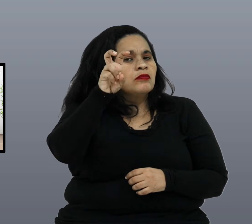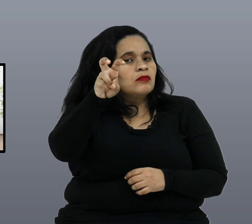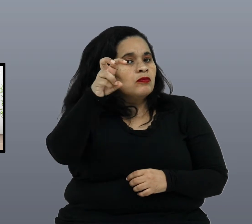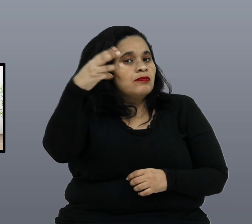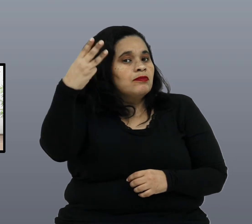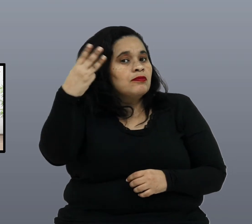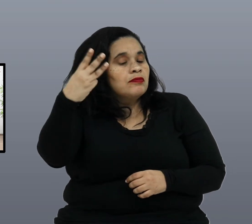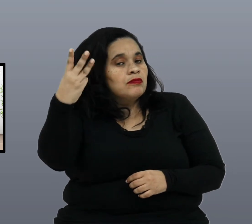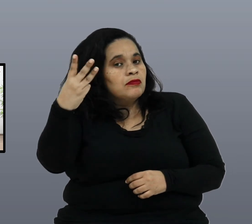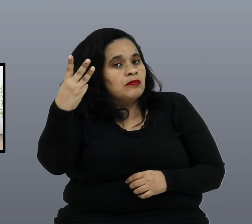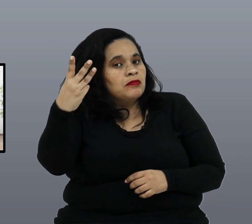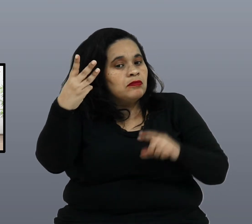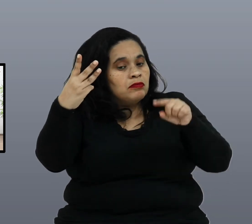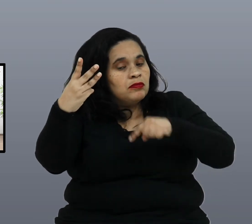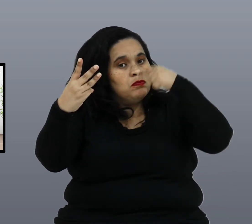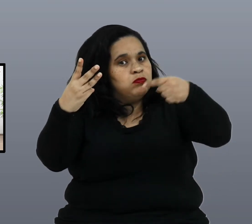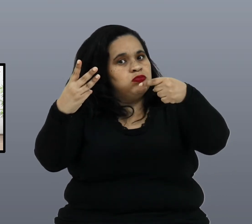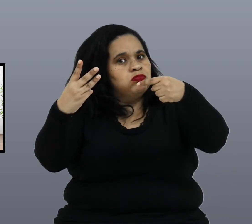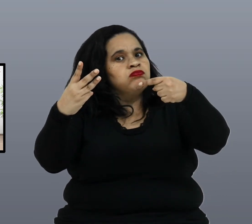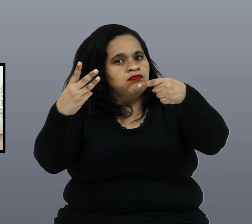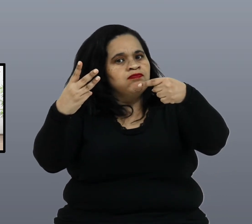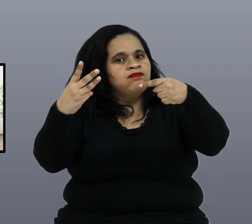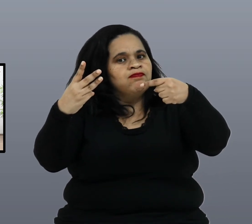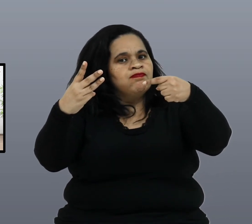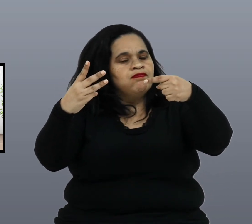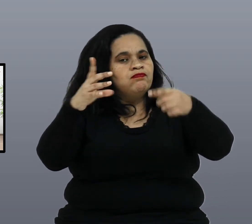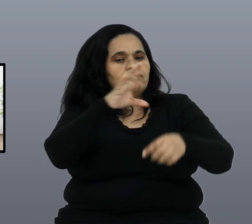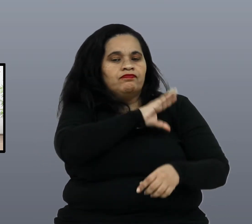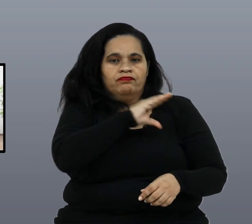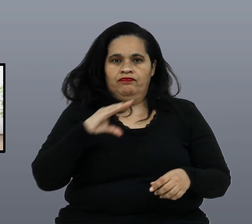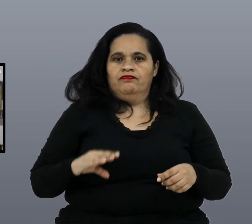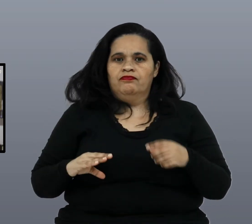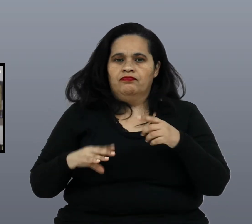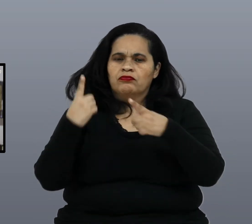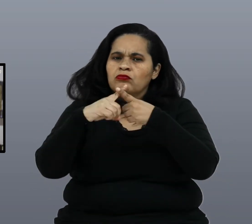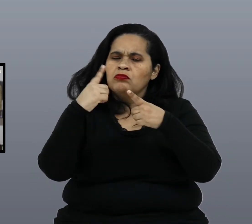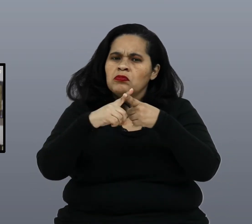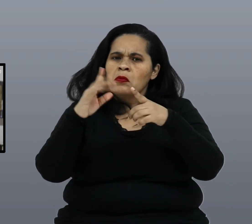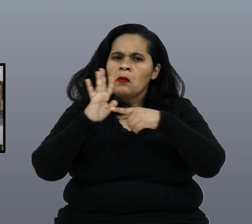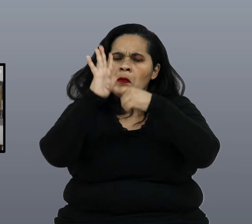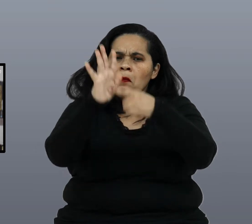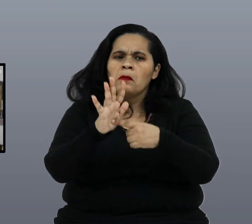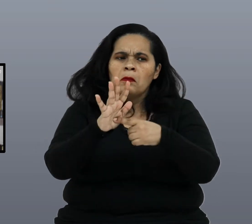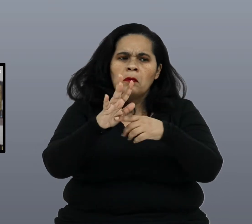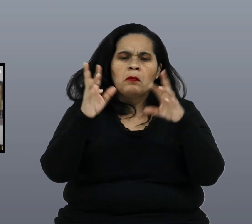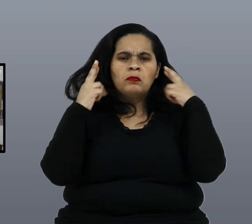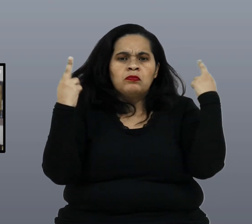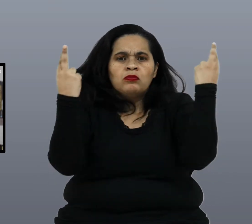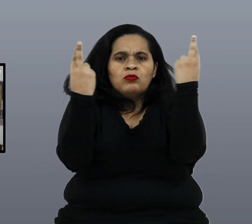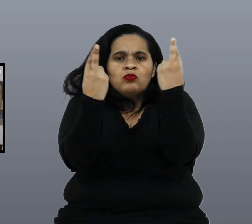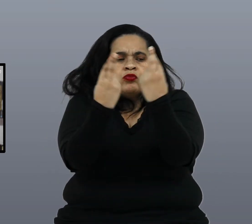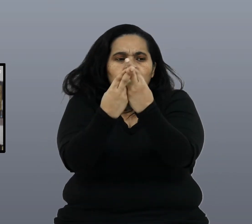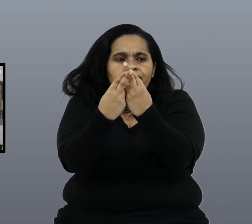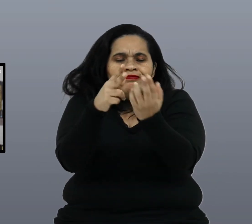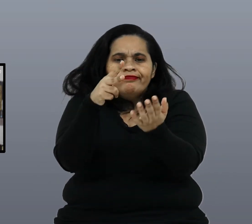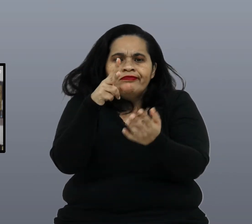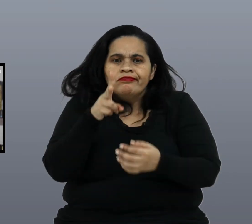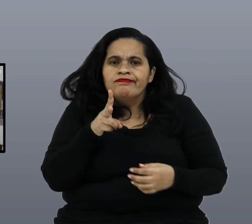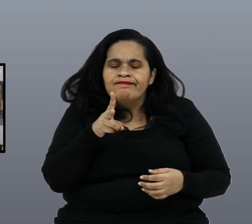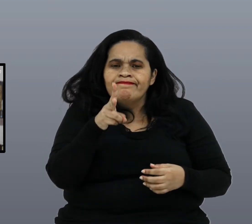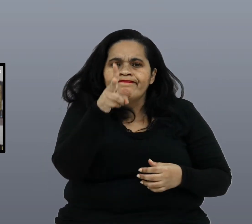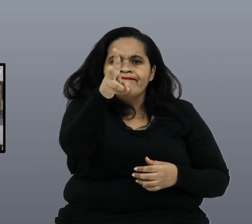Cristo. Segundo esse texto, mesmo depois dessa data, esse império continua em vigência, ele